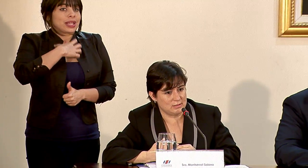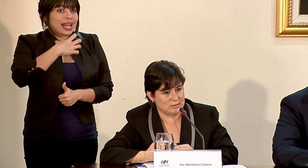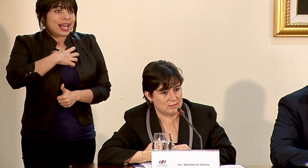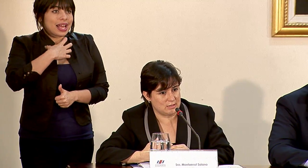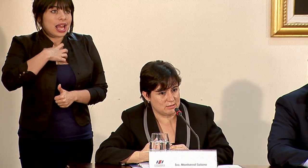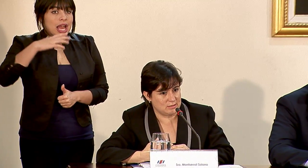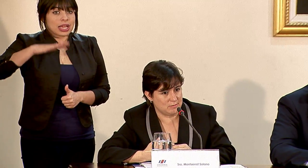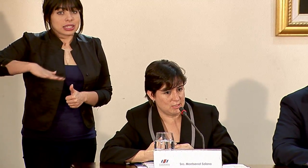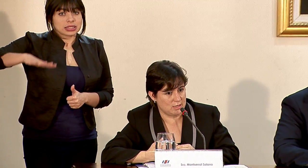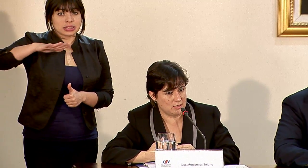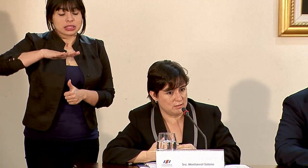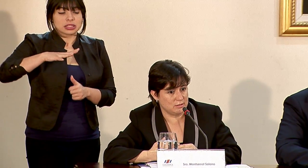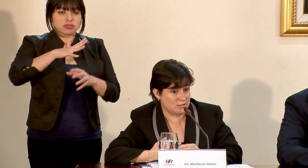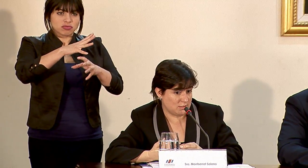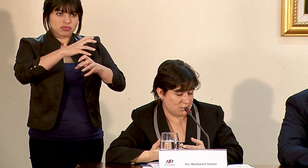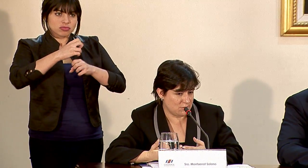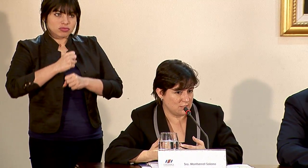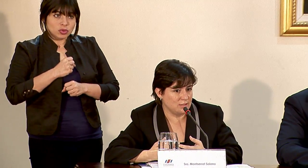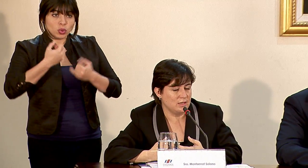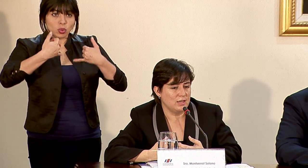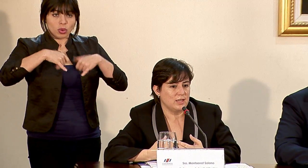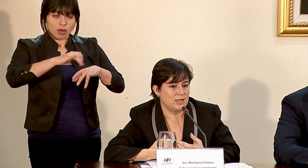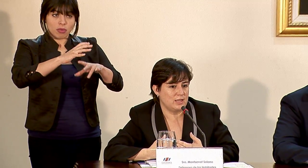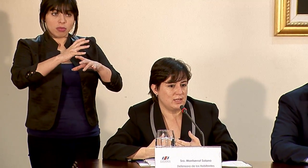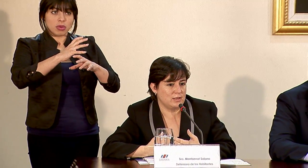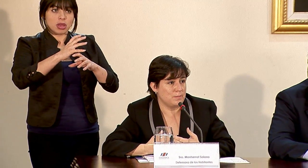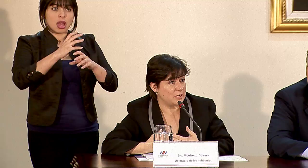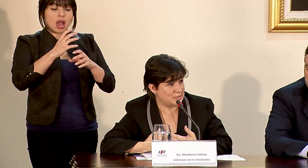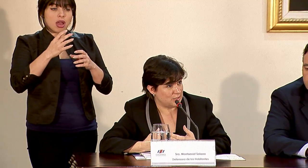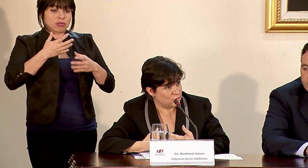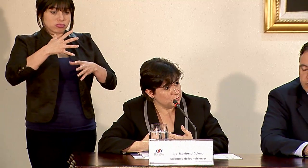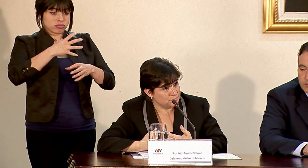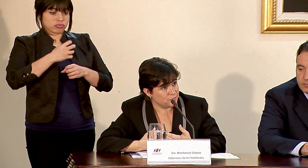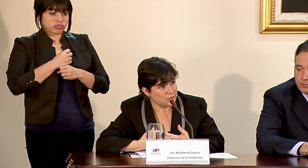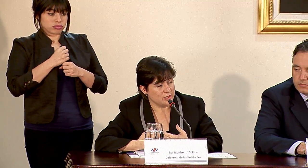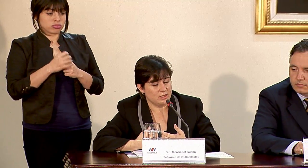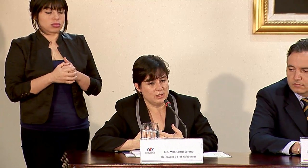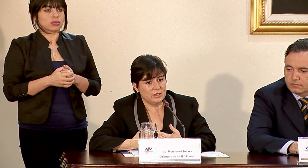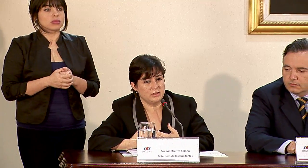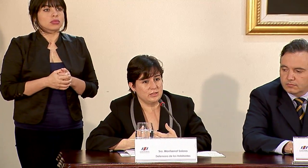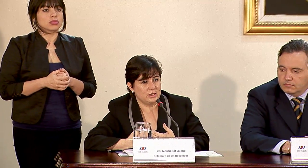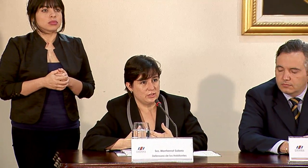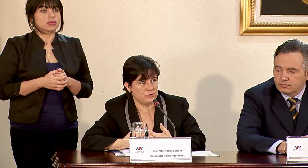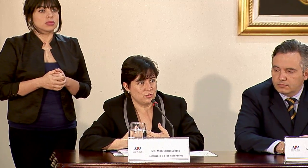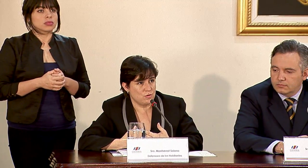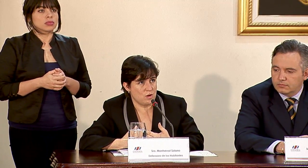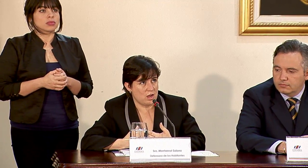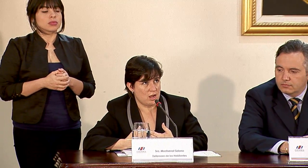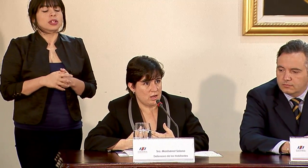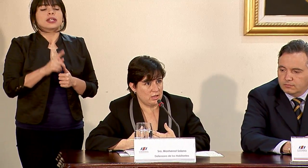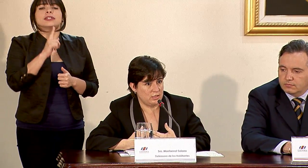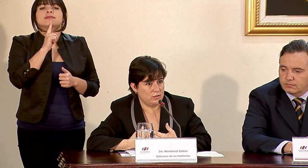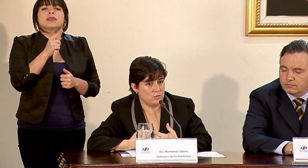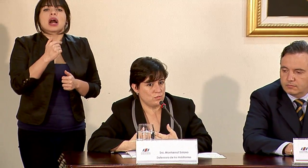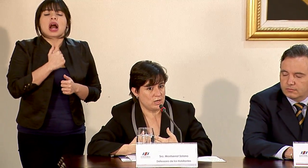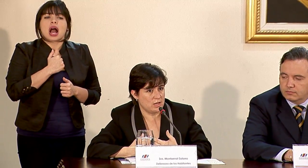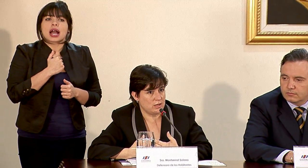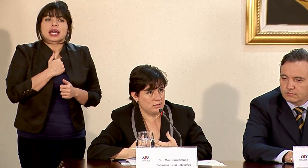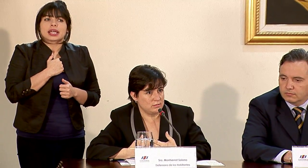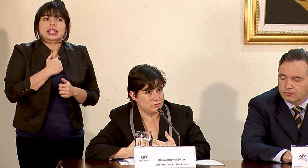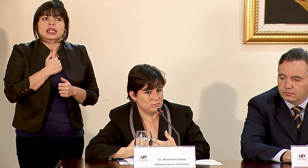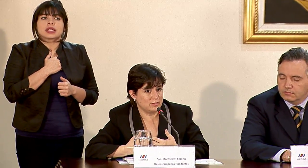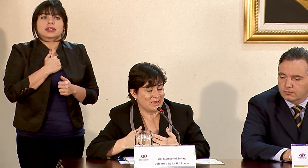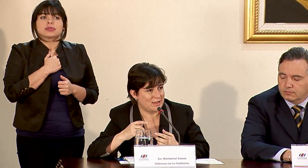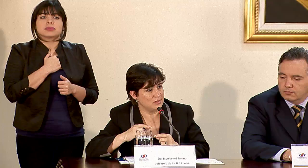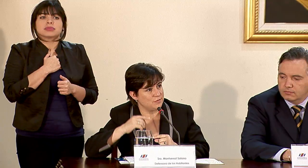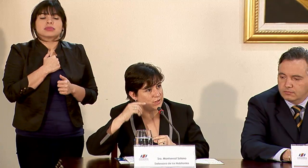se recibían, y se reciben, en Pérez Celedón. De hecho, hay una